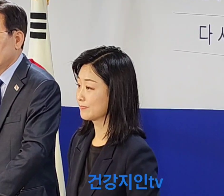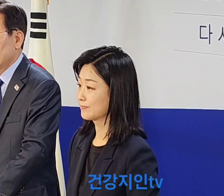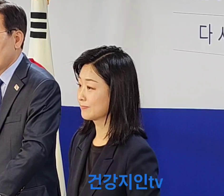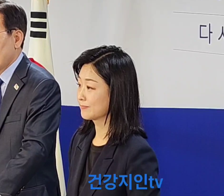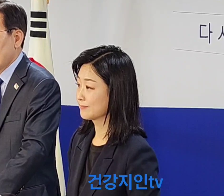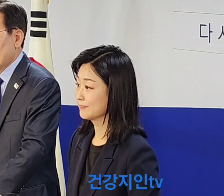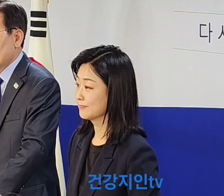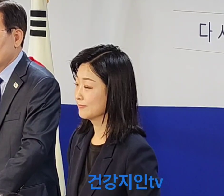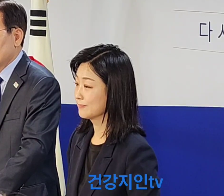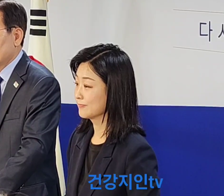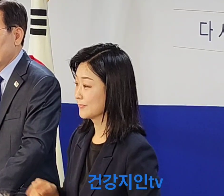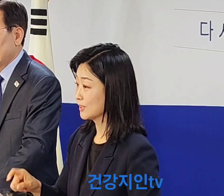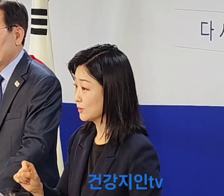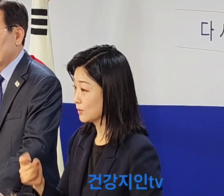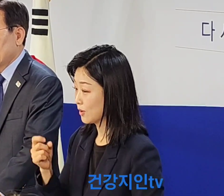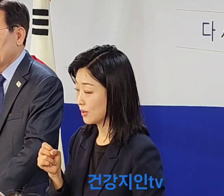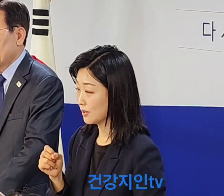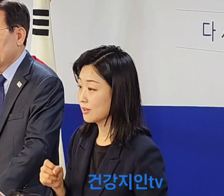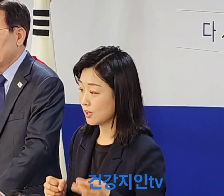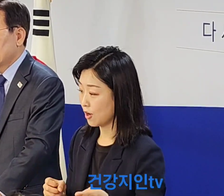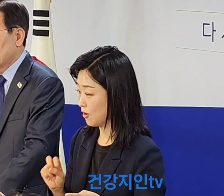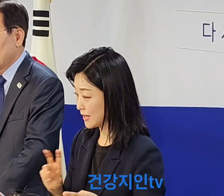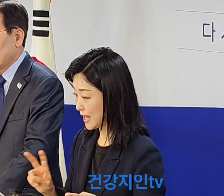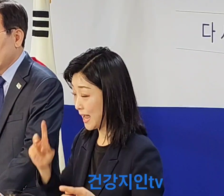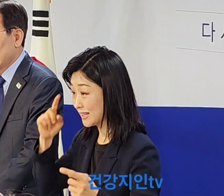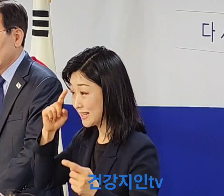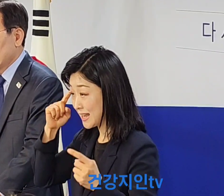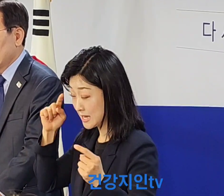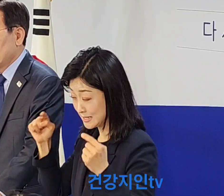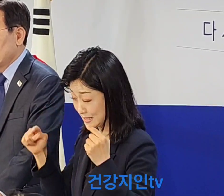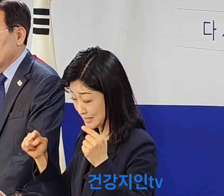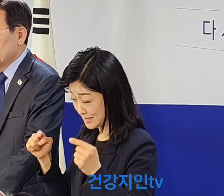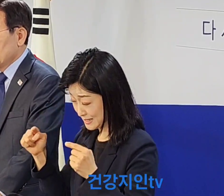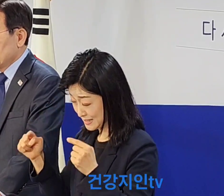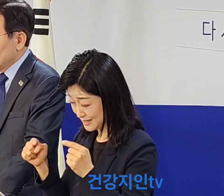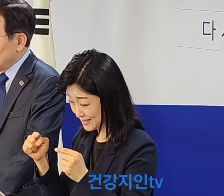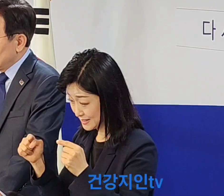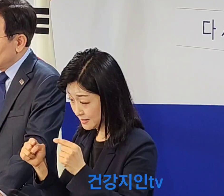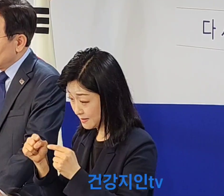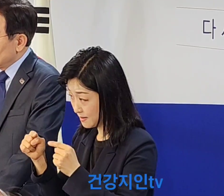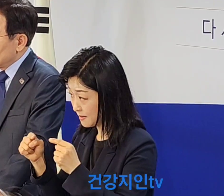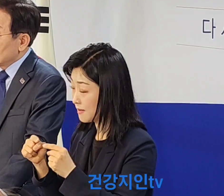기초해서 여당과 야당의 견해차가